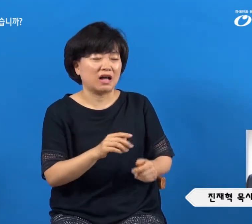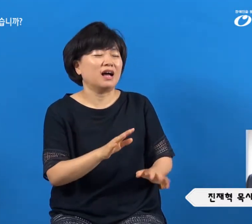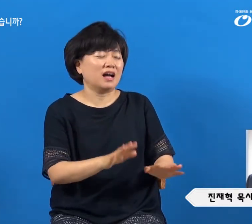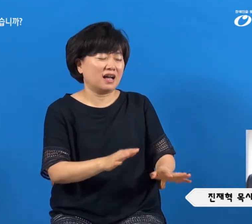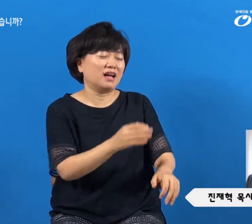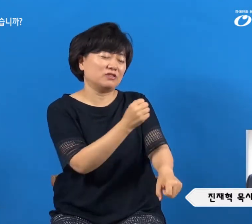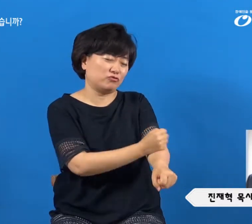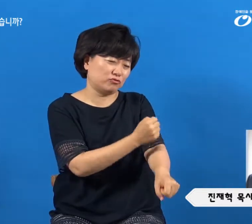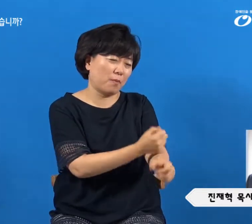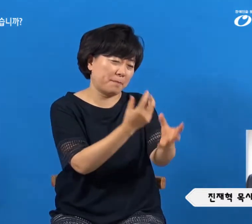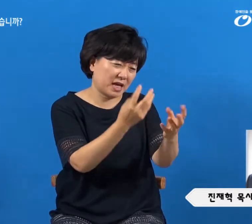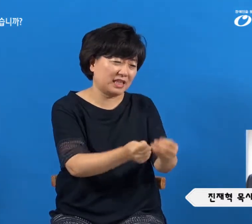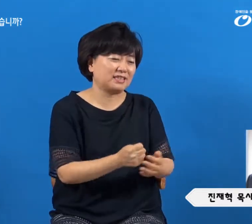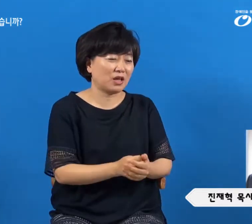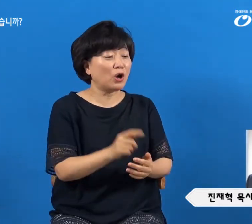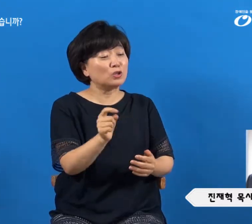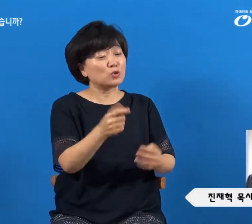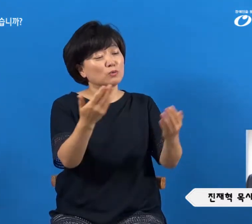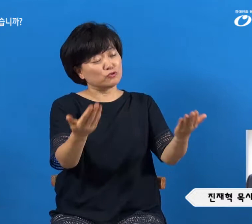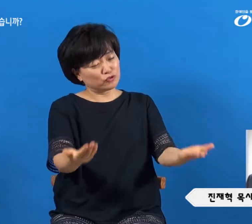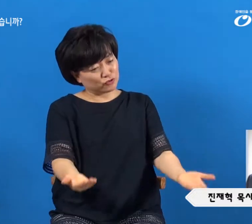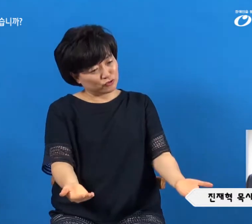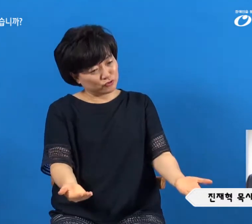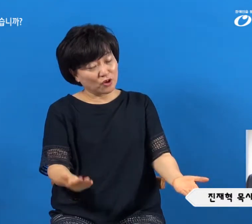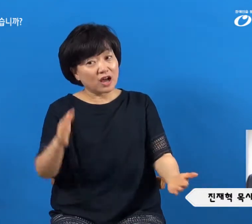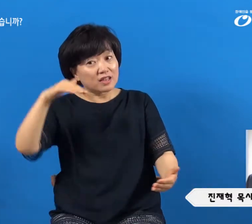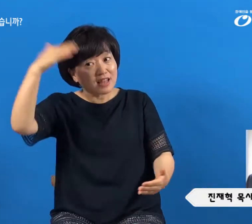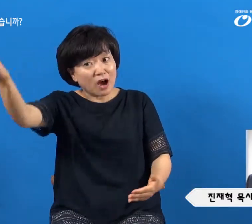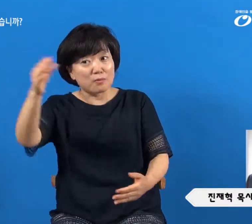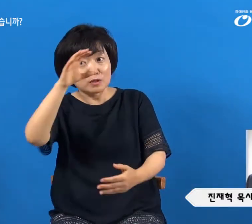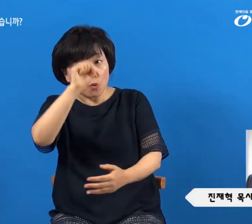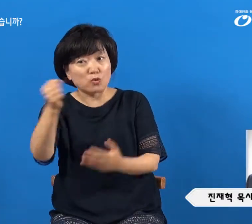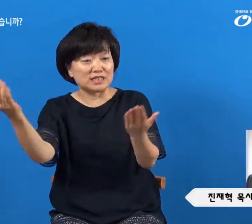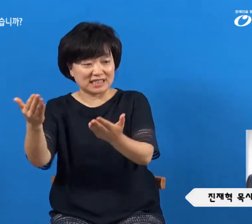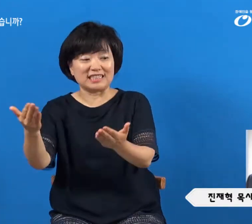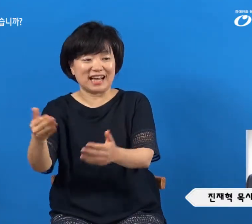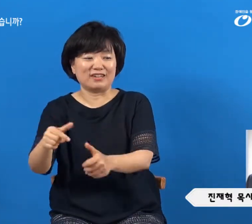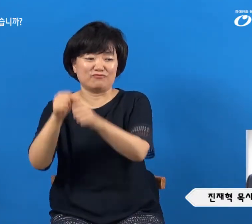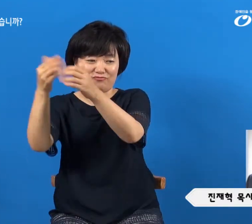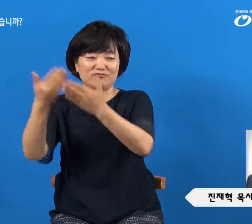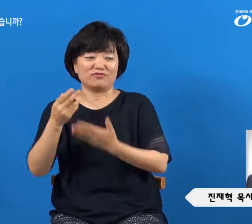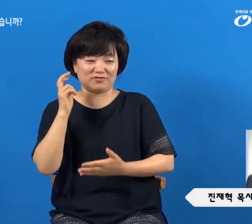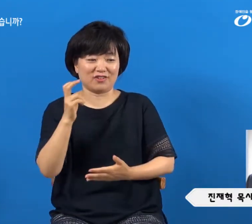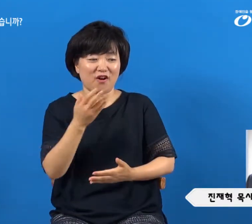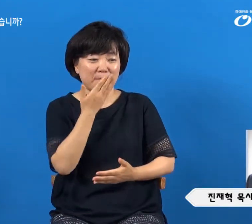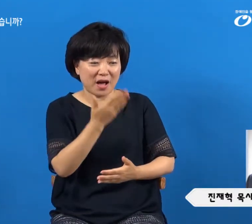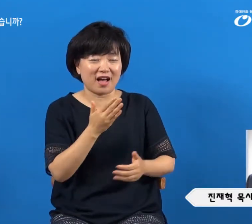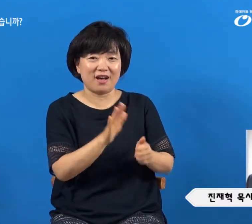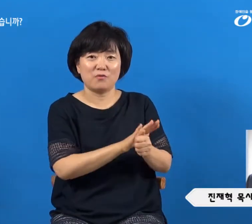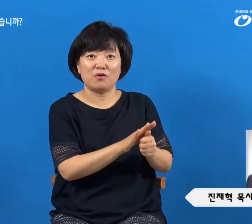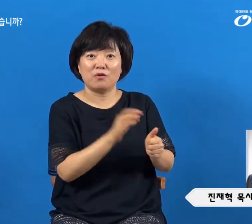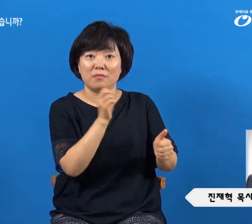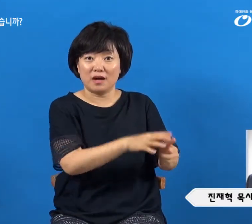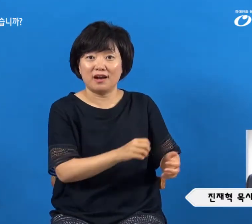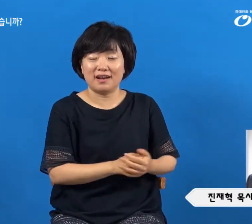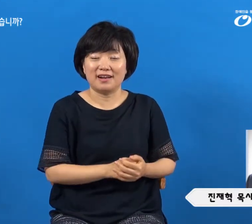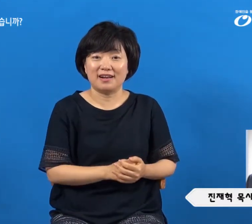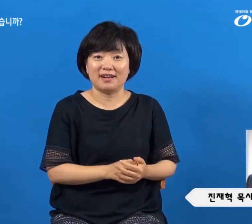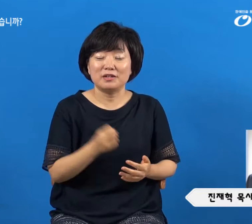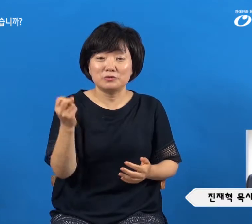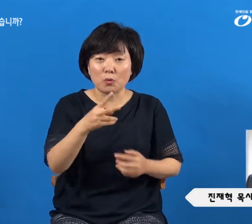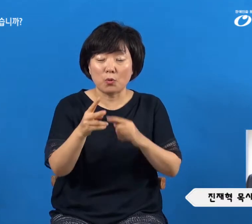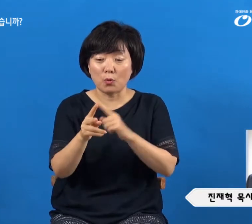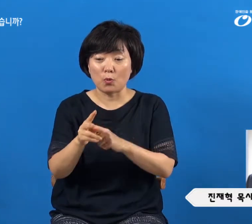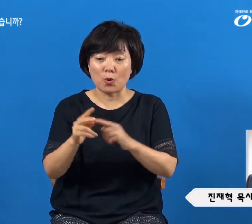쉬고 하나님께서 더 좋은 것을 주실 거예요. 새로운 교우가 교회에서 열심히